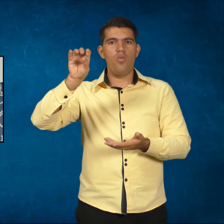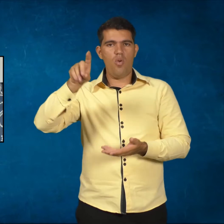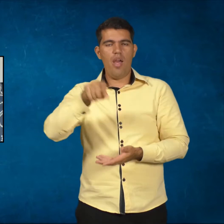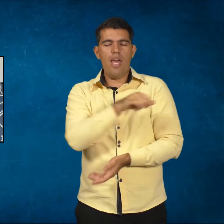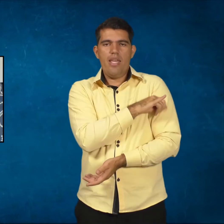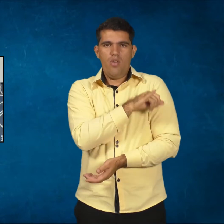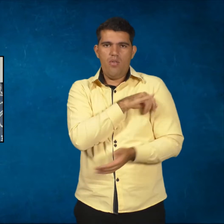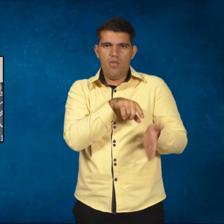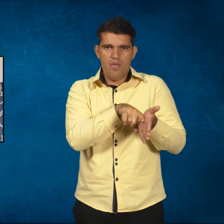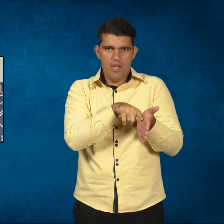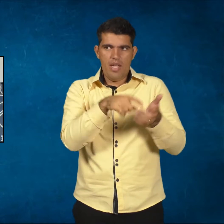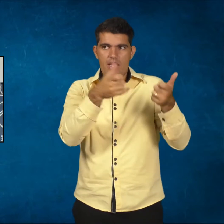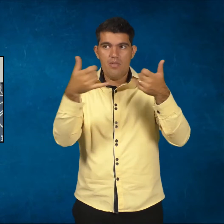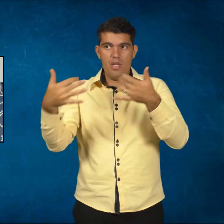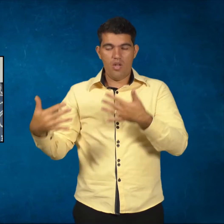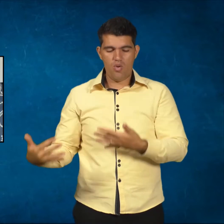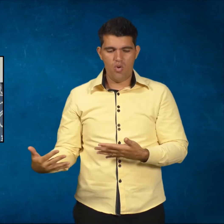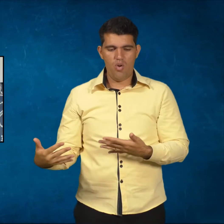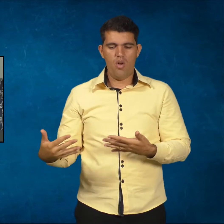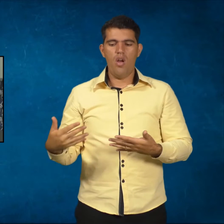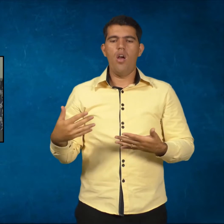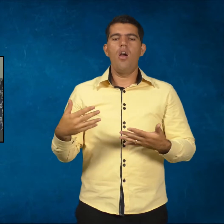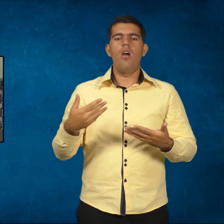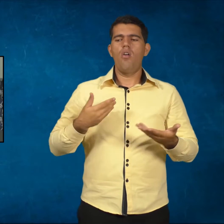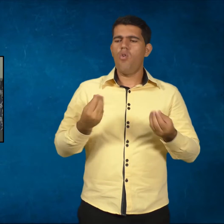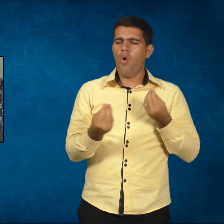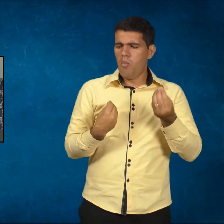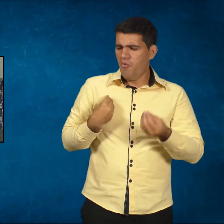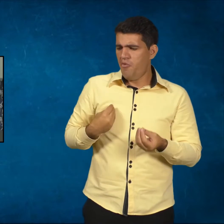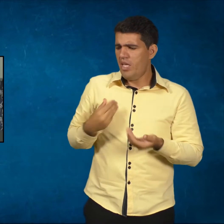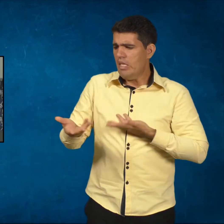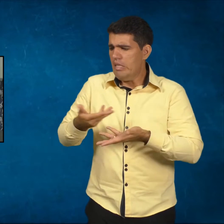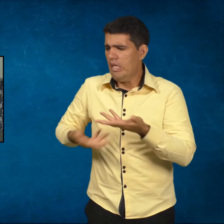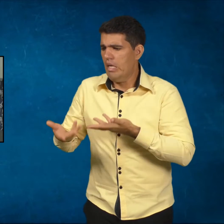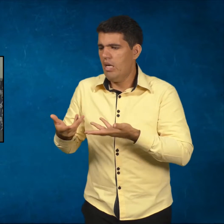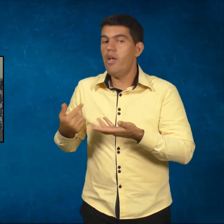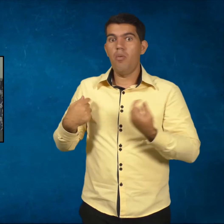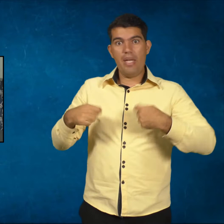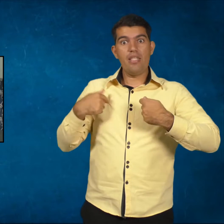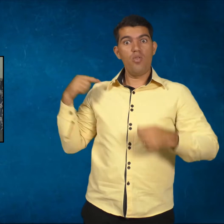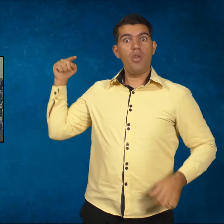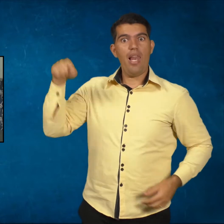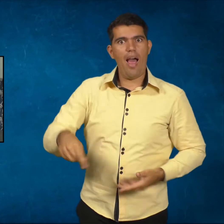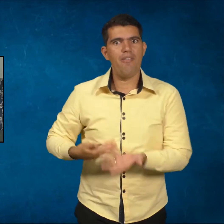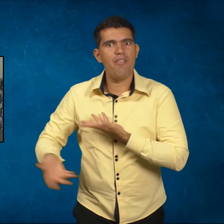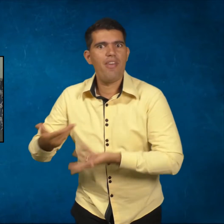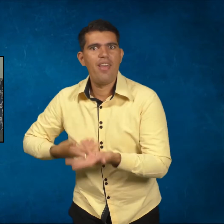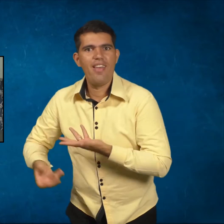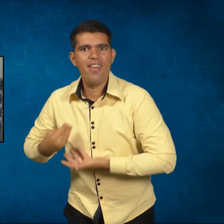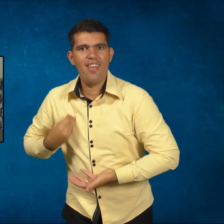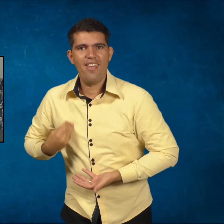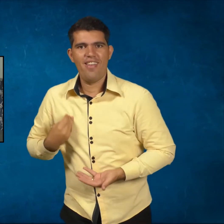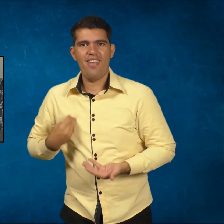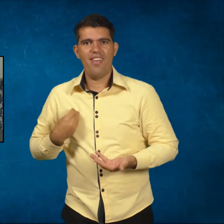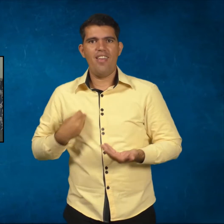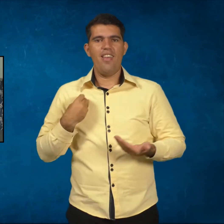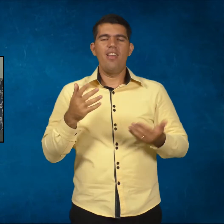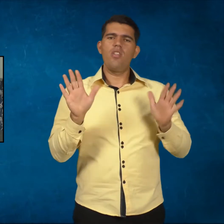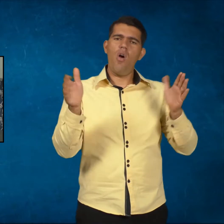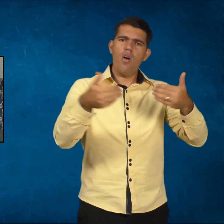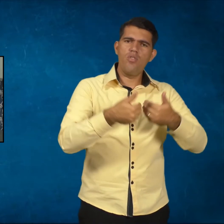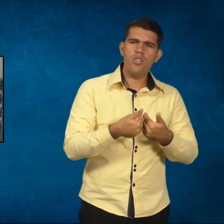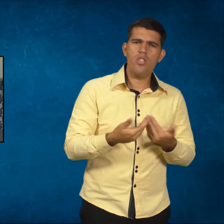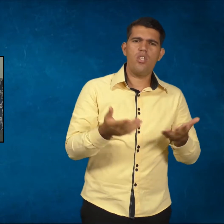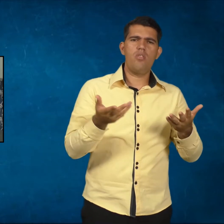assim: conviver, eu aprendo convivendo. Então, colocar um aluno com PC, com altas habilidades, com autismo na